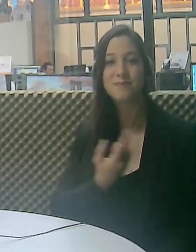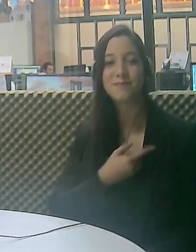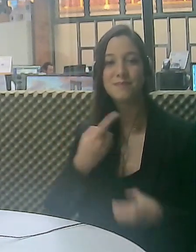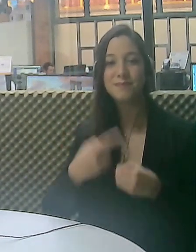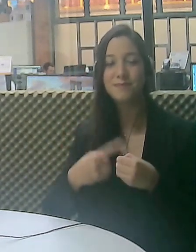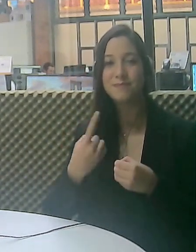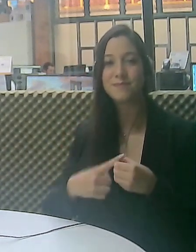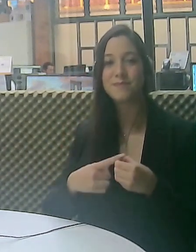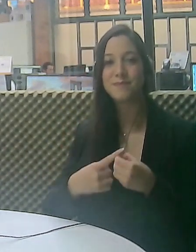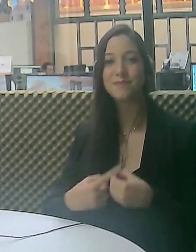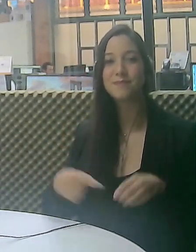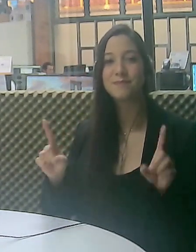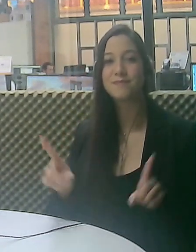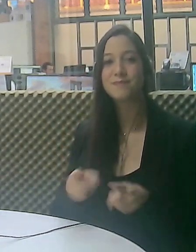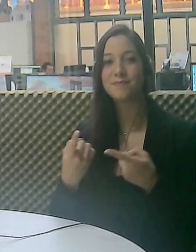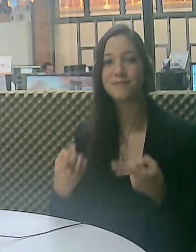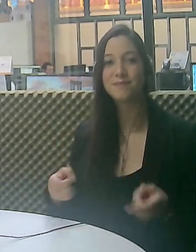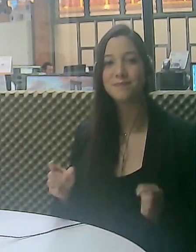Rádio Nossa Cidade.